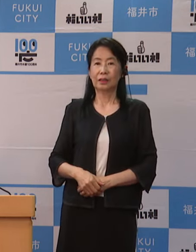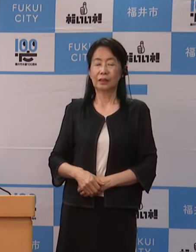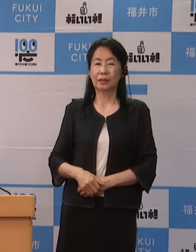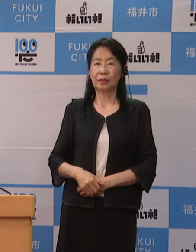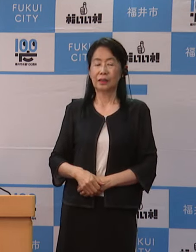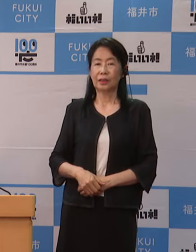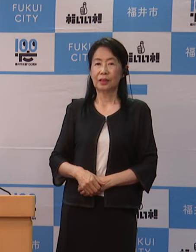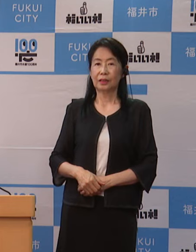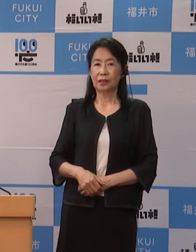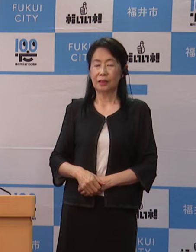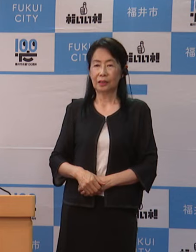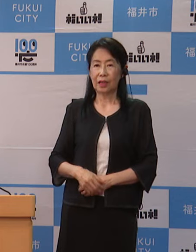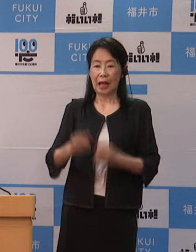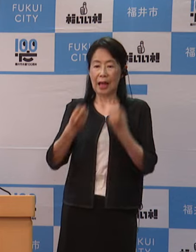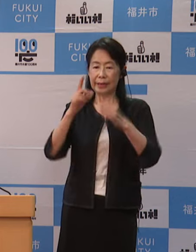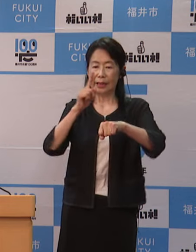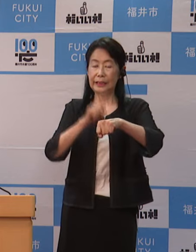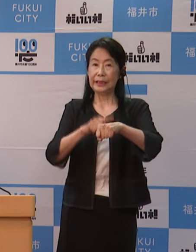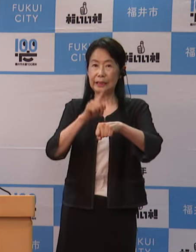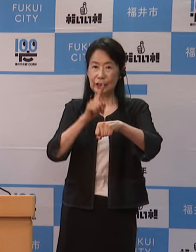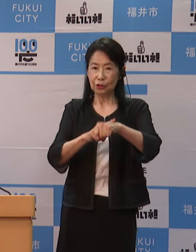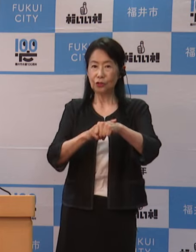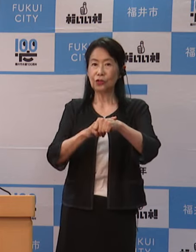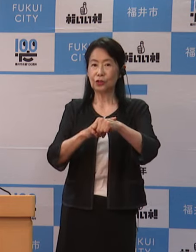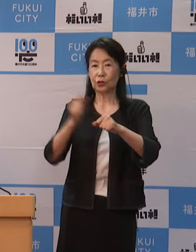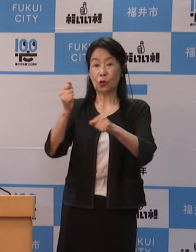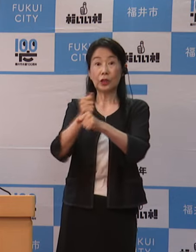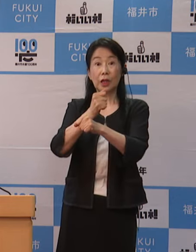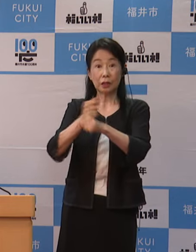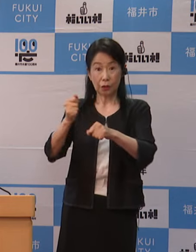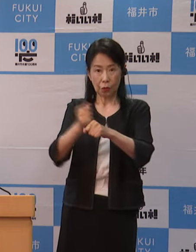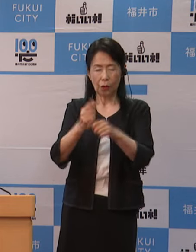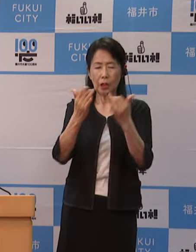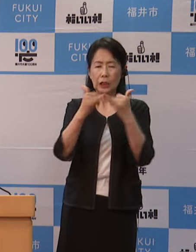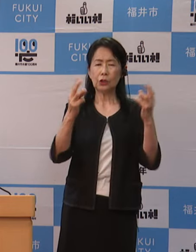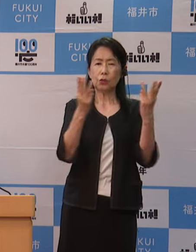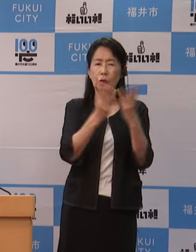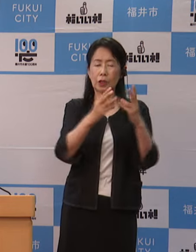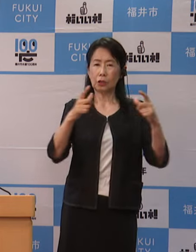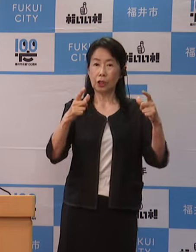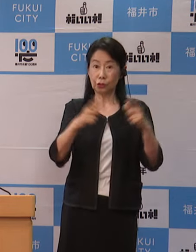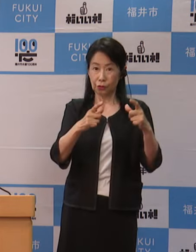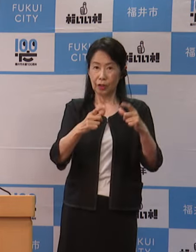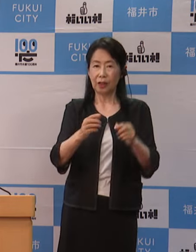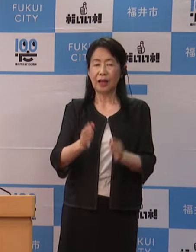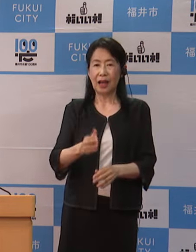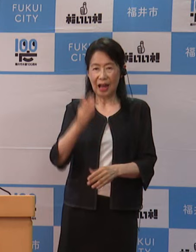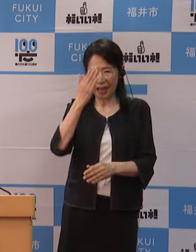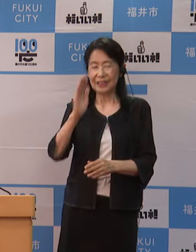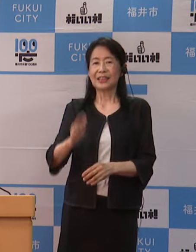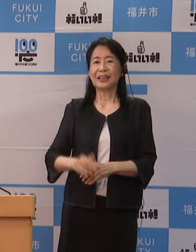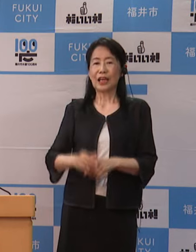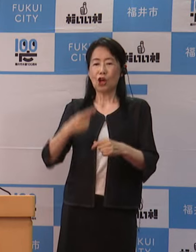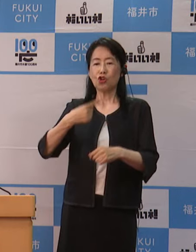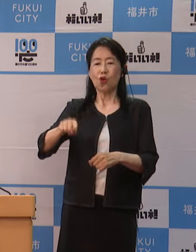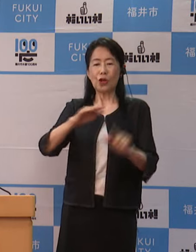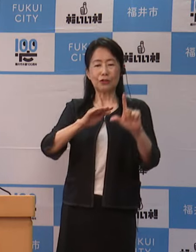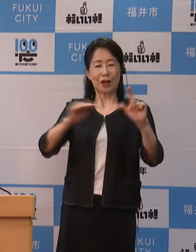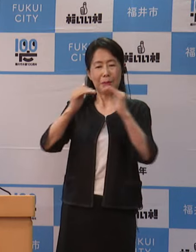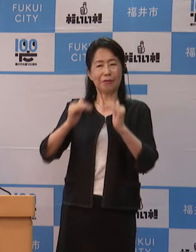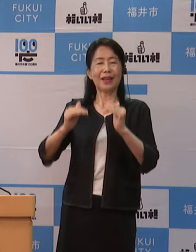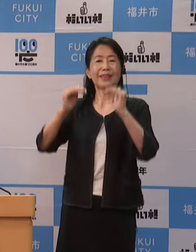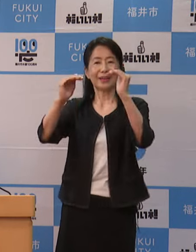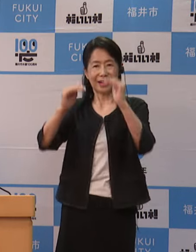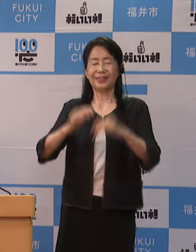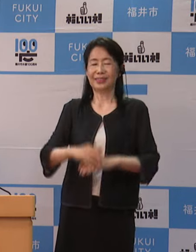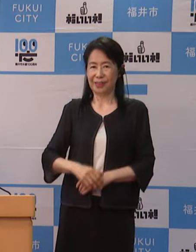端産業というか、やっぱり人口が少ない、あるいは教育レベルってすごい高いというふうに思い